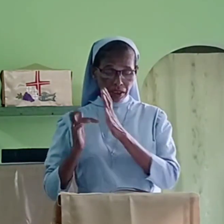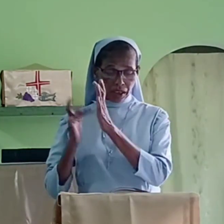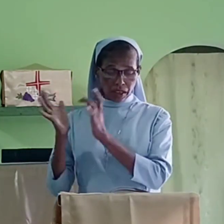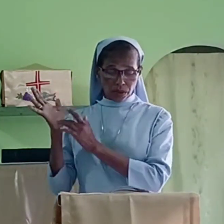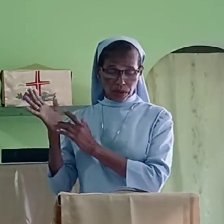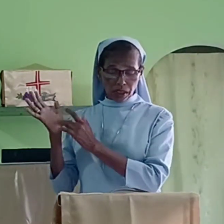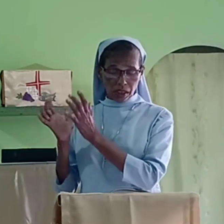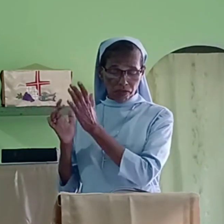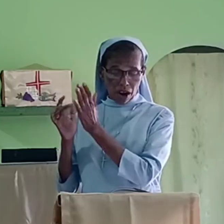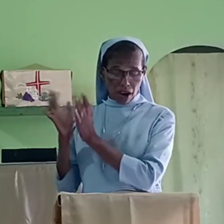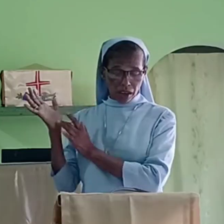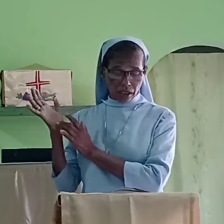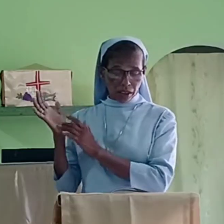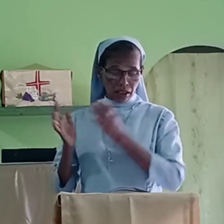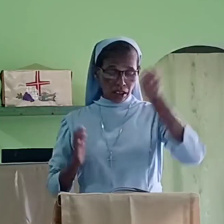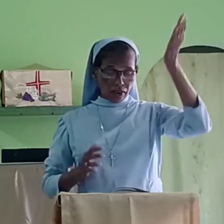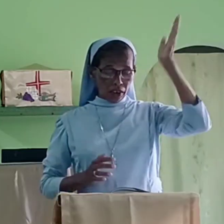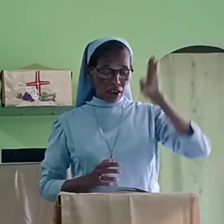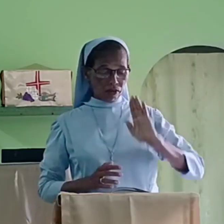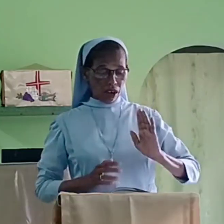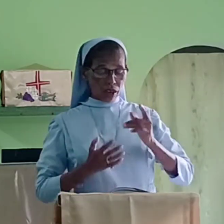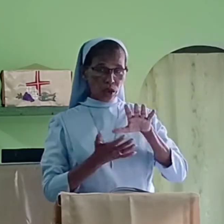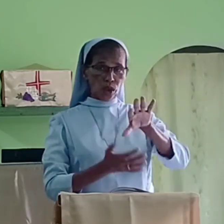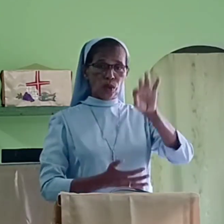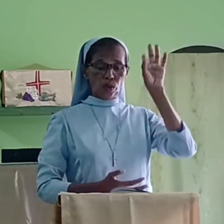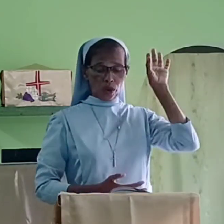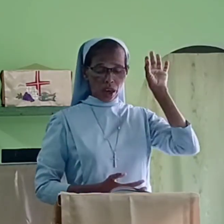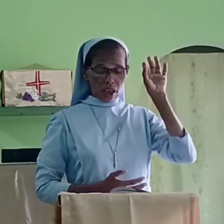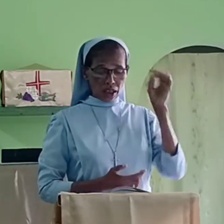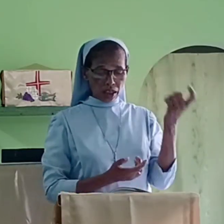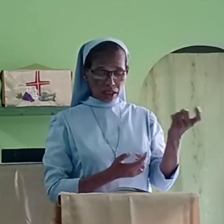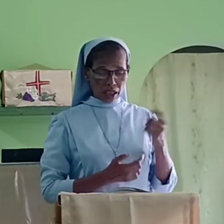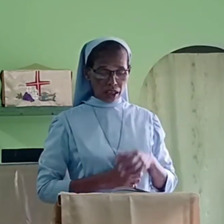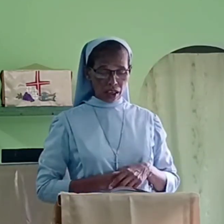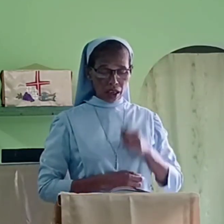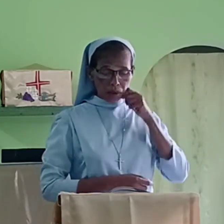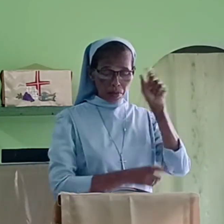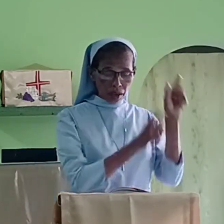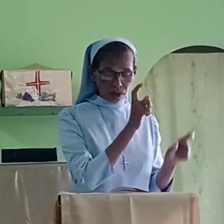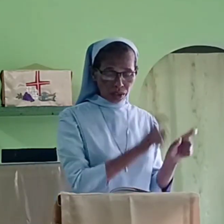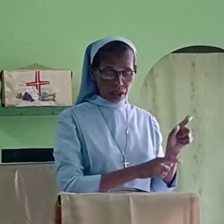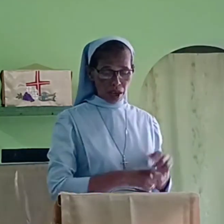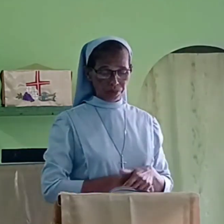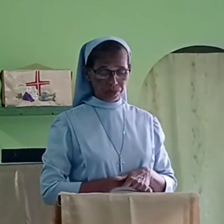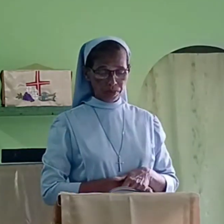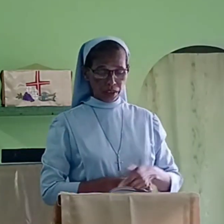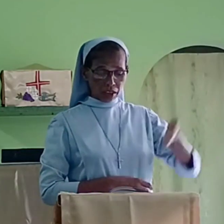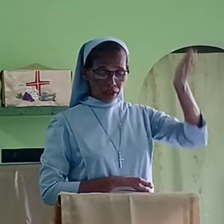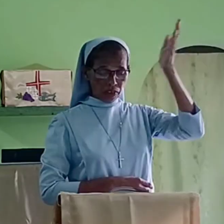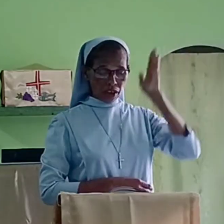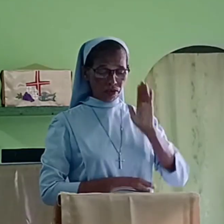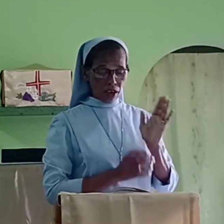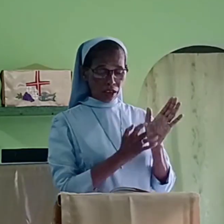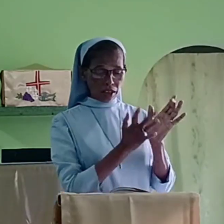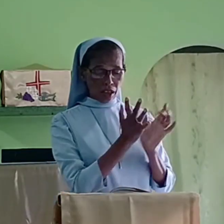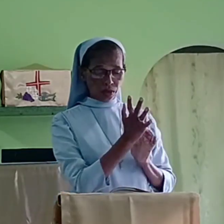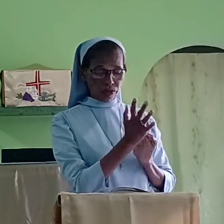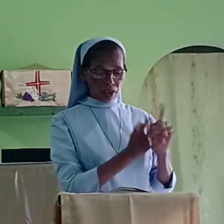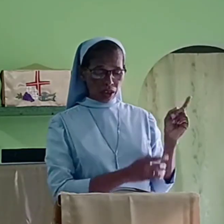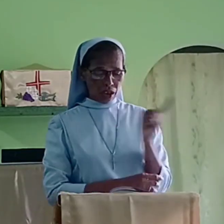ලෙස නාසරෙත්හි ජේසුස් වහන්සේ දෙවියන් වහන්සේ විසින් තෝරා පත් කළ මනුෂ්‍යයෙකි. ඒ බව දෙවියන්